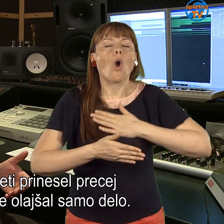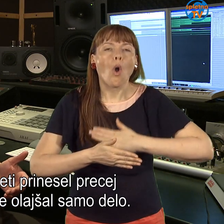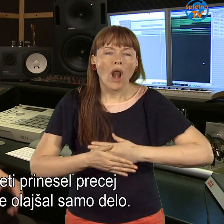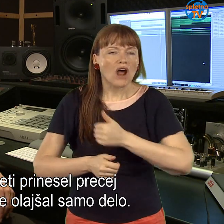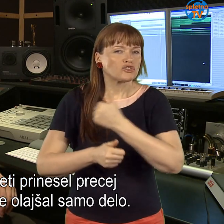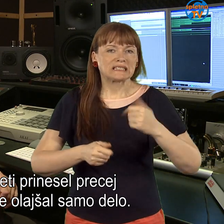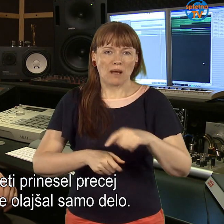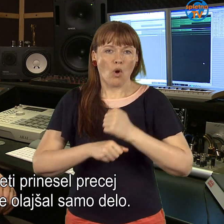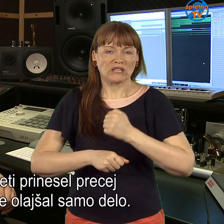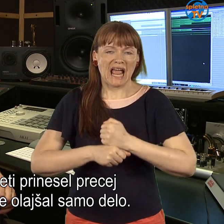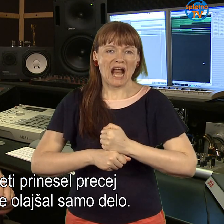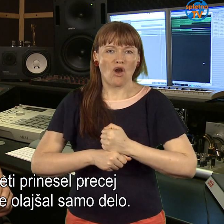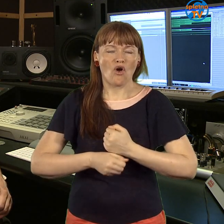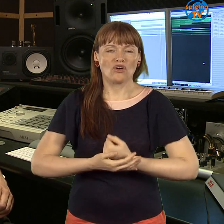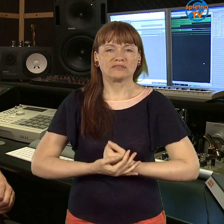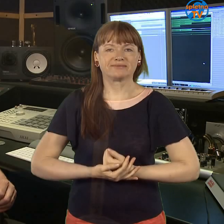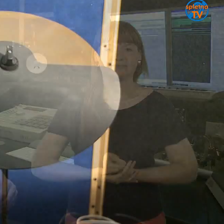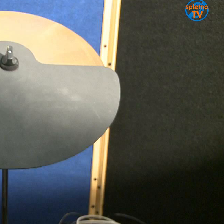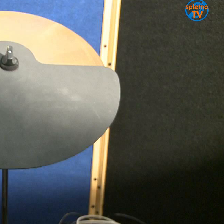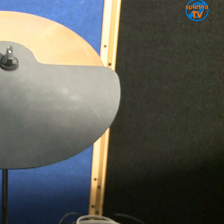olajšal je samo delo.